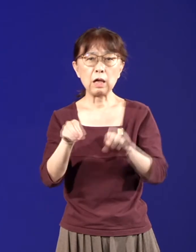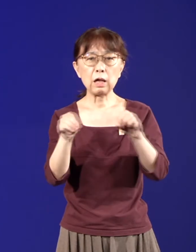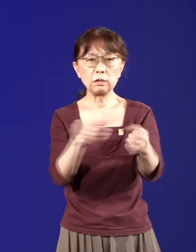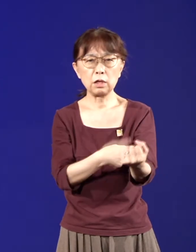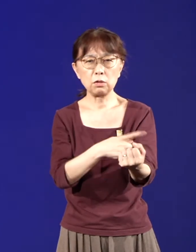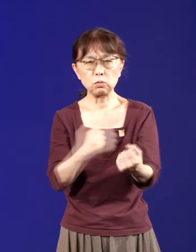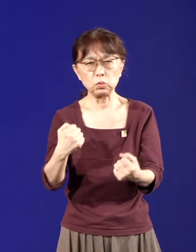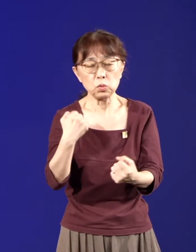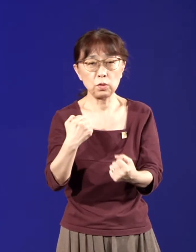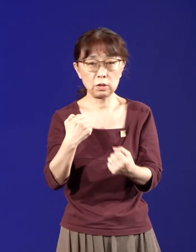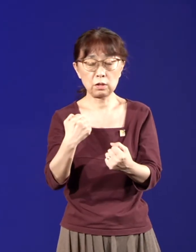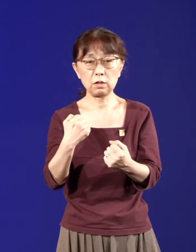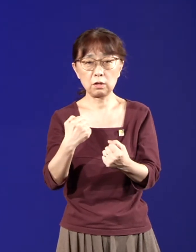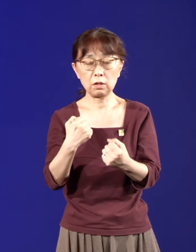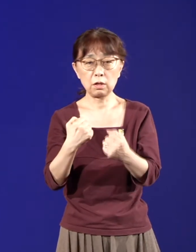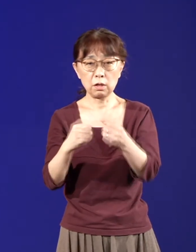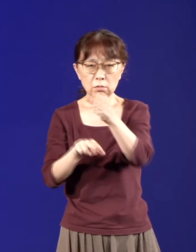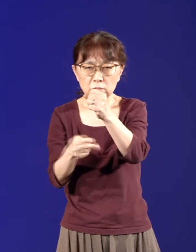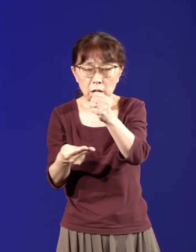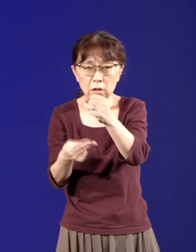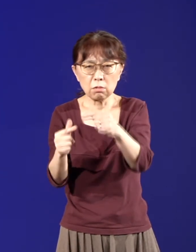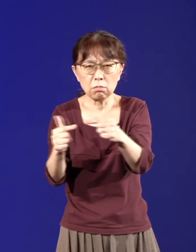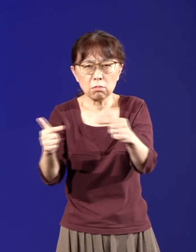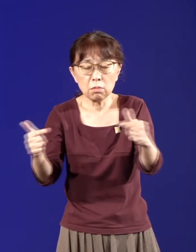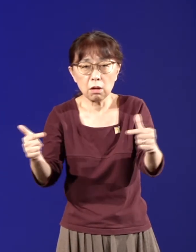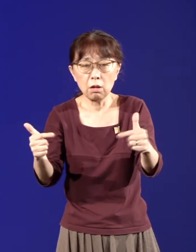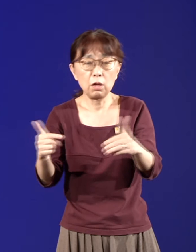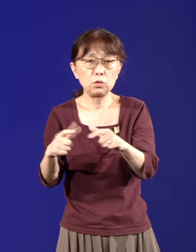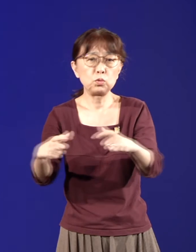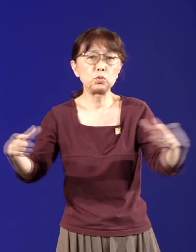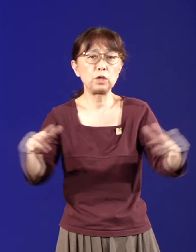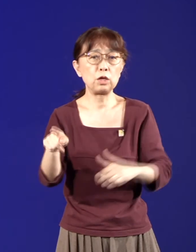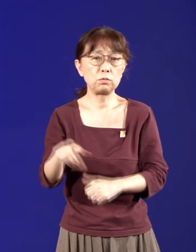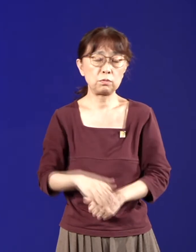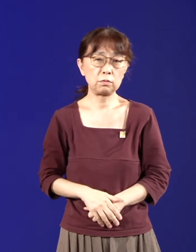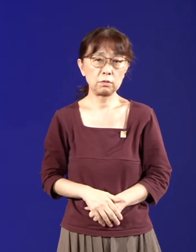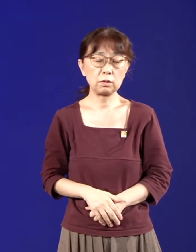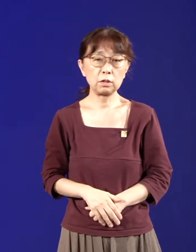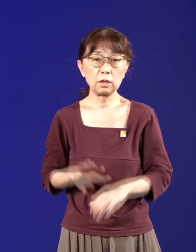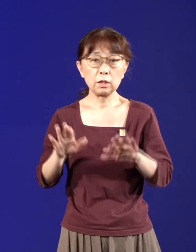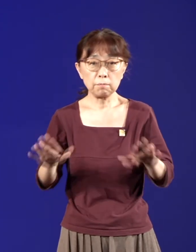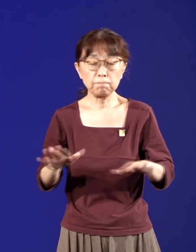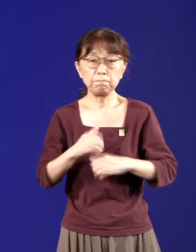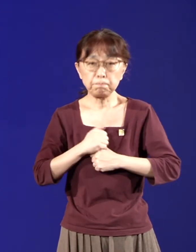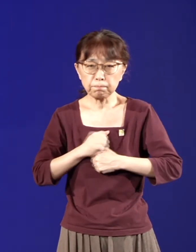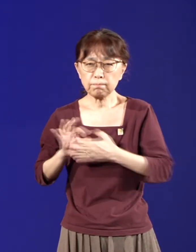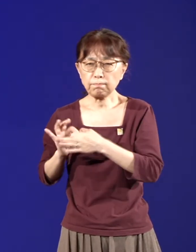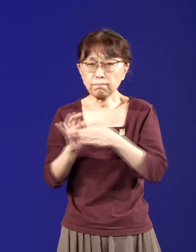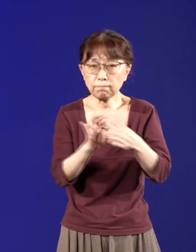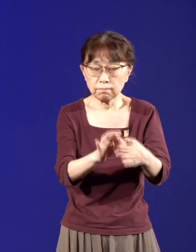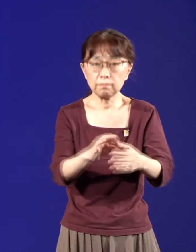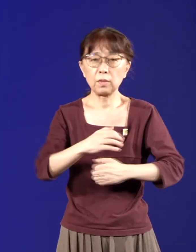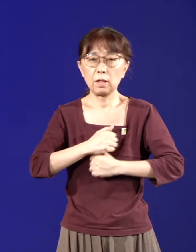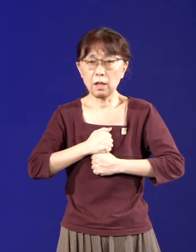株への置き換わりが、これはどんどん進んでいるという状況でございます。そういう意味では引き続き警戒が必